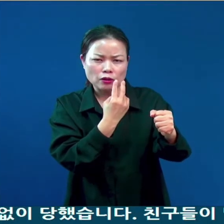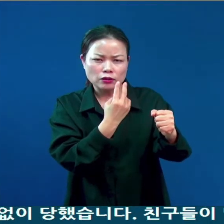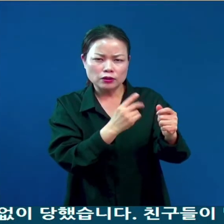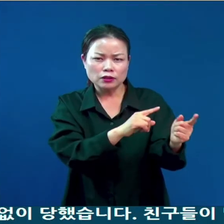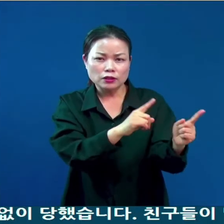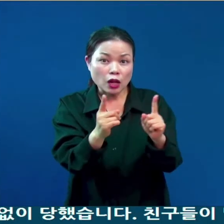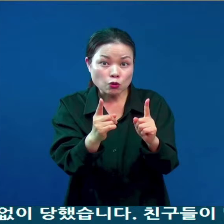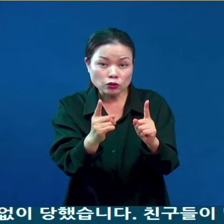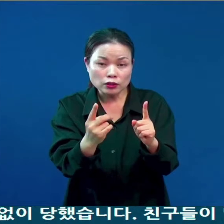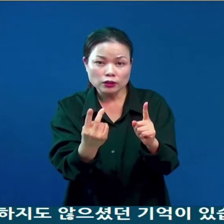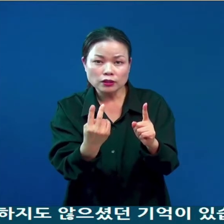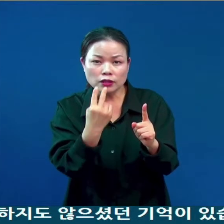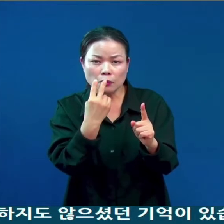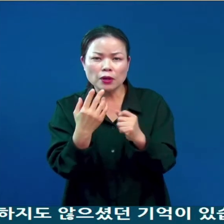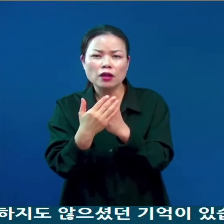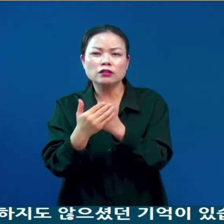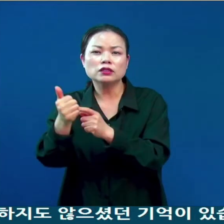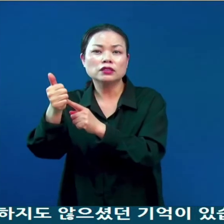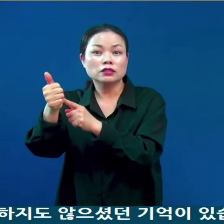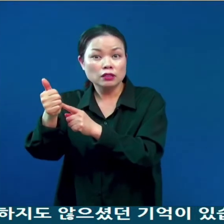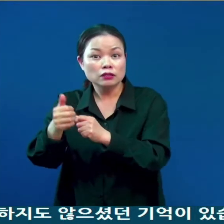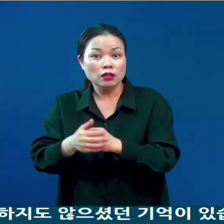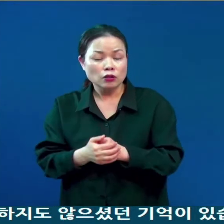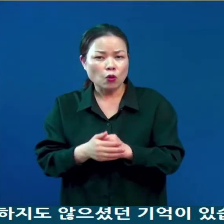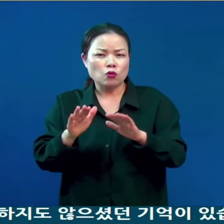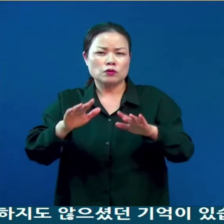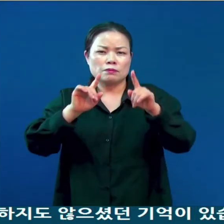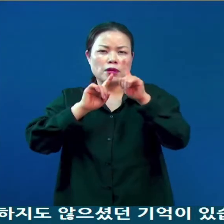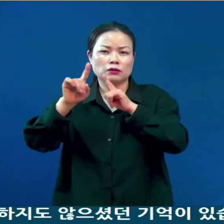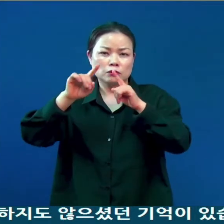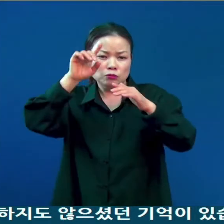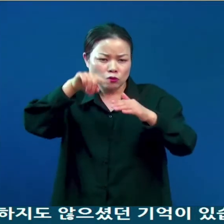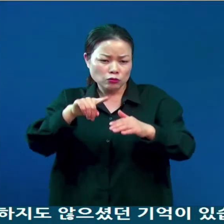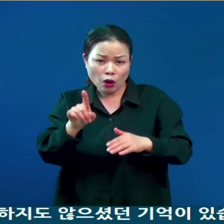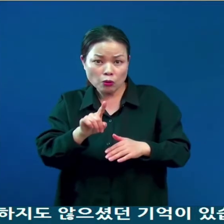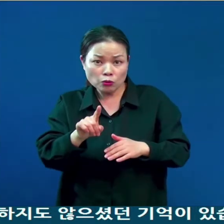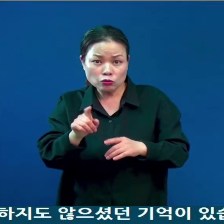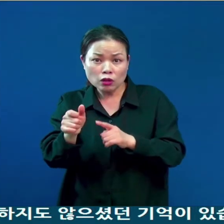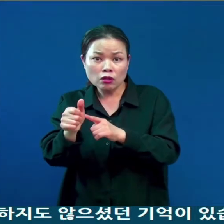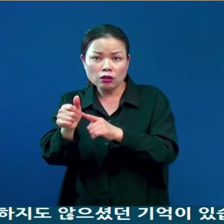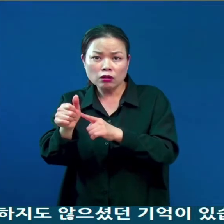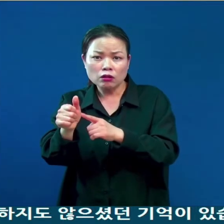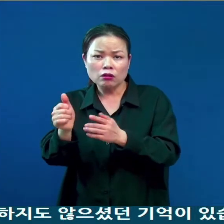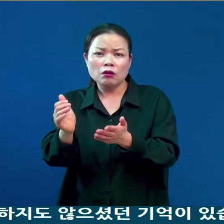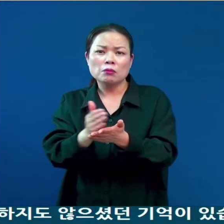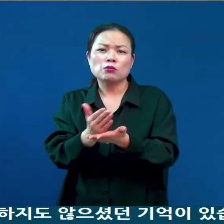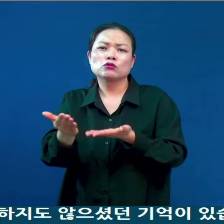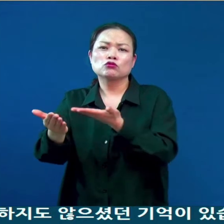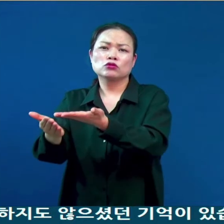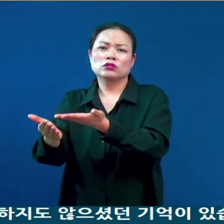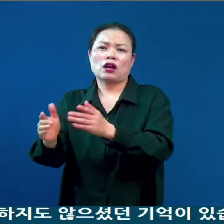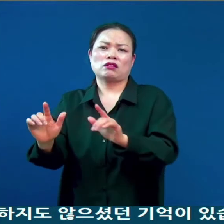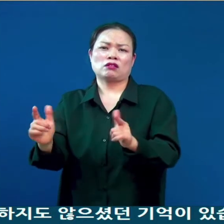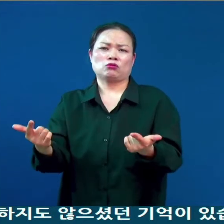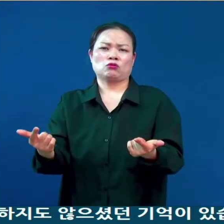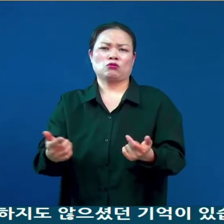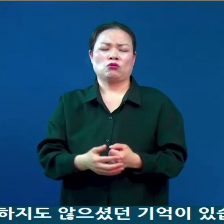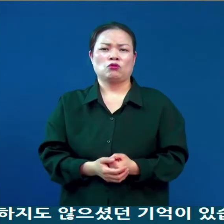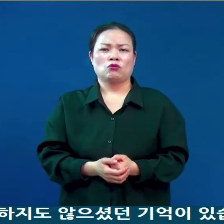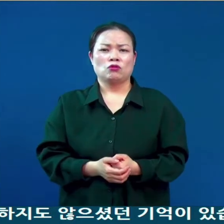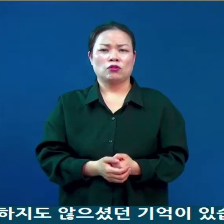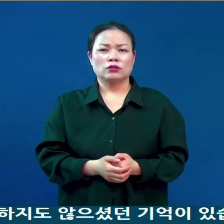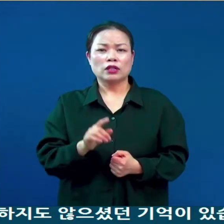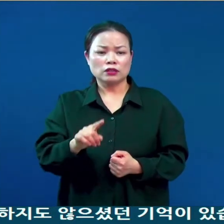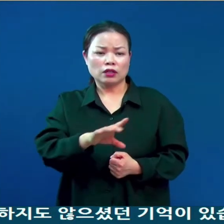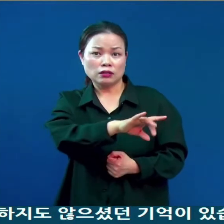구해준 생명의 은인임에도 불구하고 오늘 말씀해 보니까 아무것도 그에게 베풀지 않았던 사건입니다.